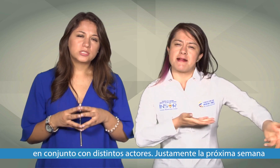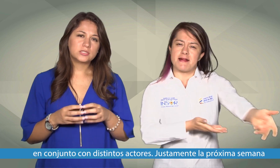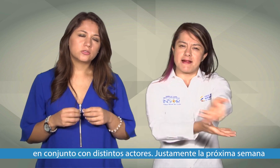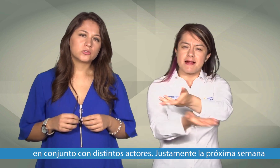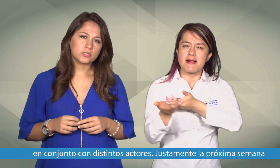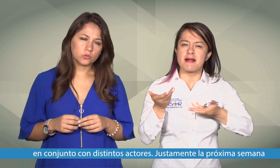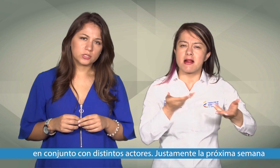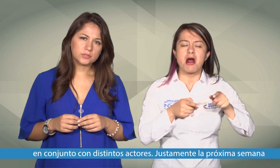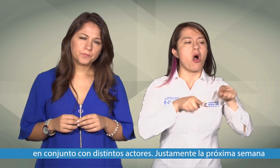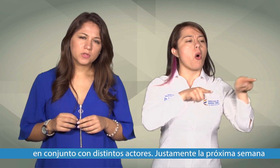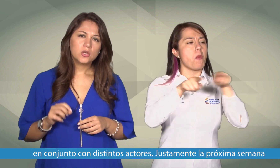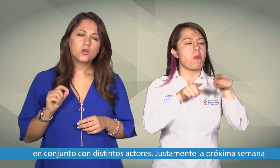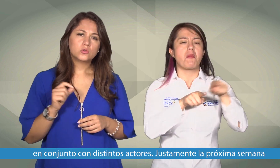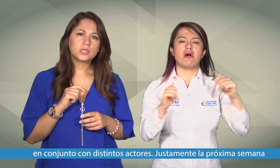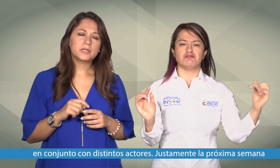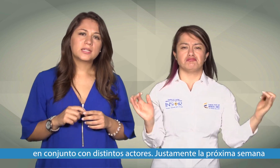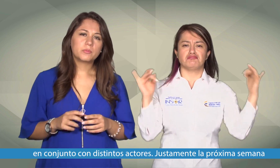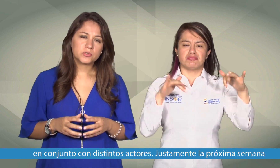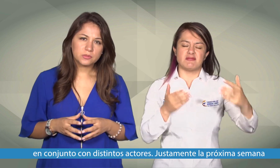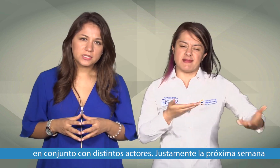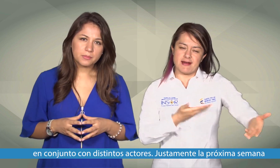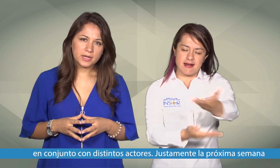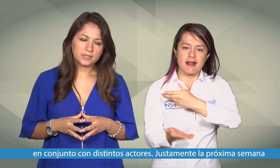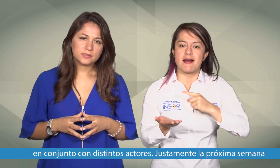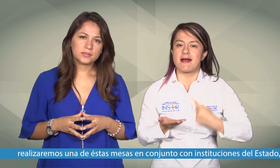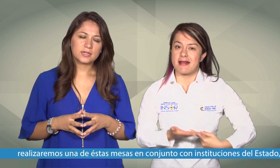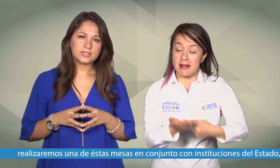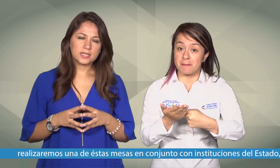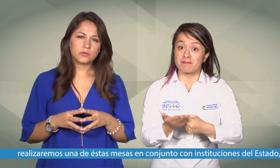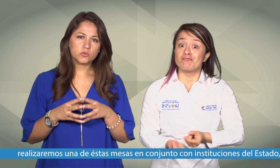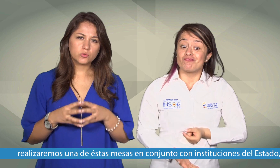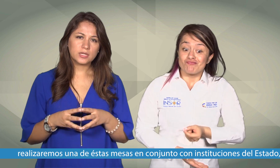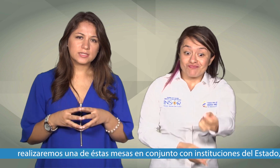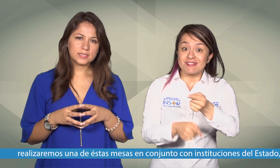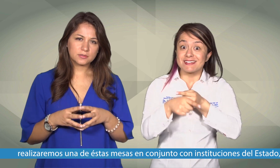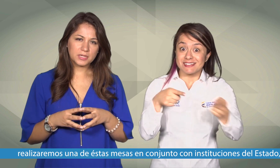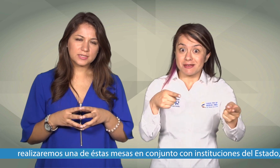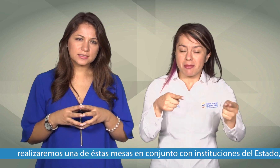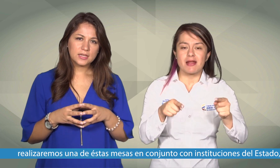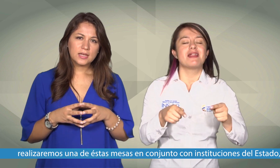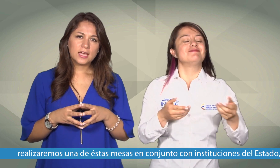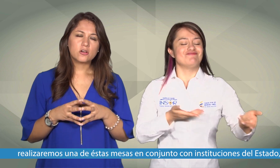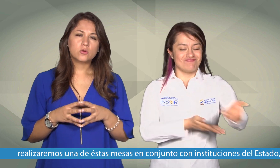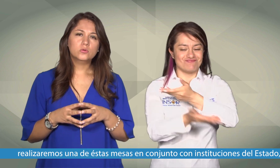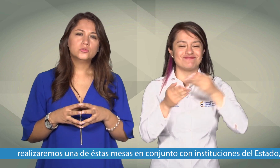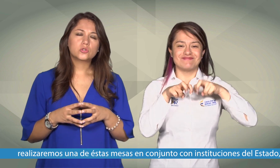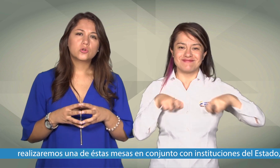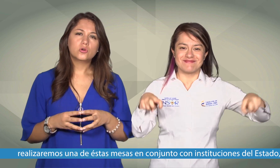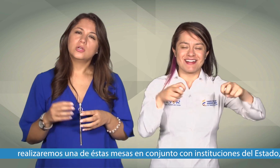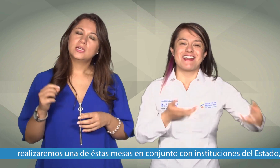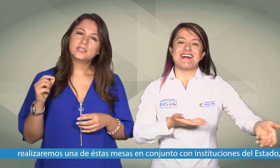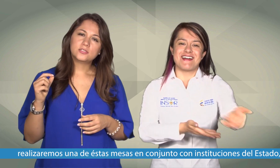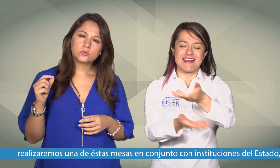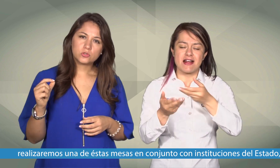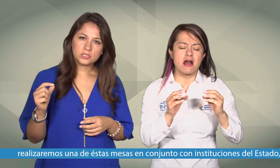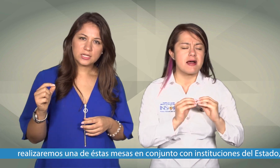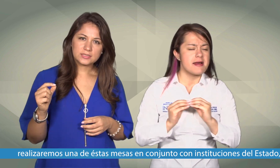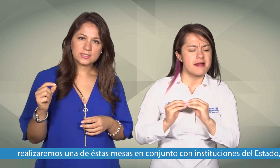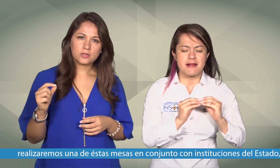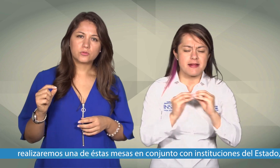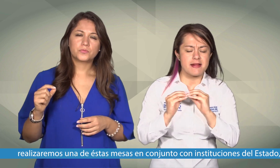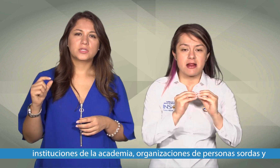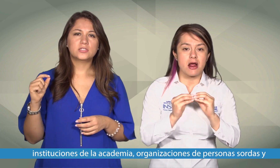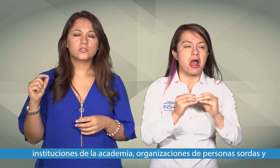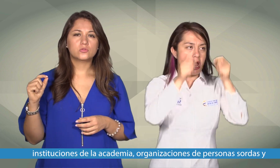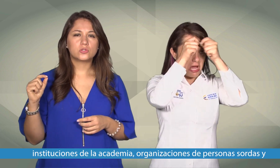conjunto con distintos actores. Justamente la próxima semana realizaremos una de estas mesas en conjunto con instituciones